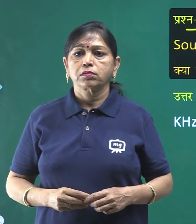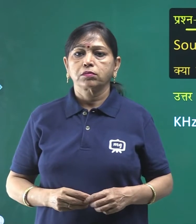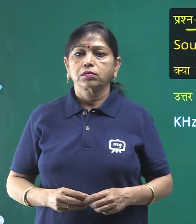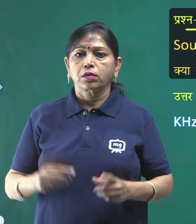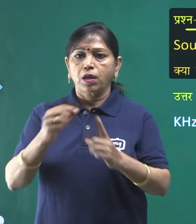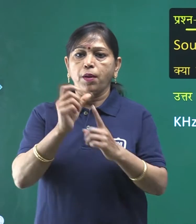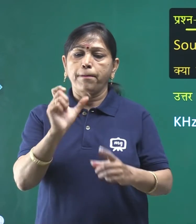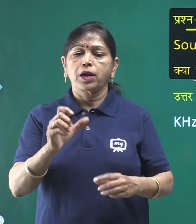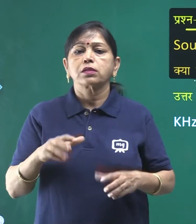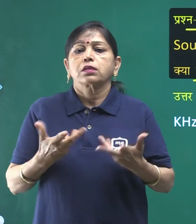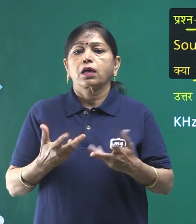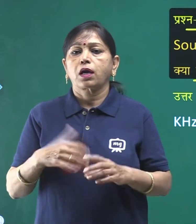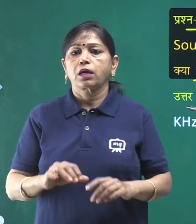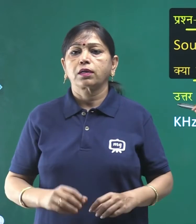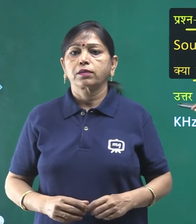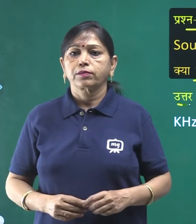प्रयास क्या है?